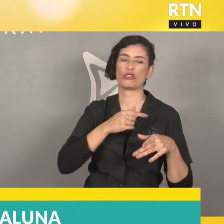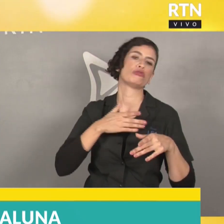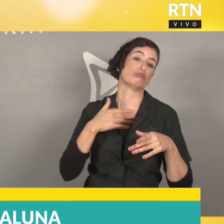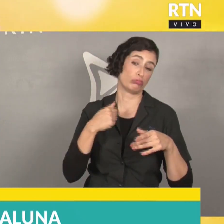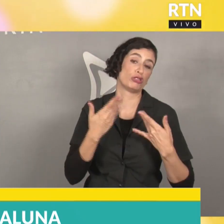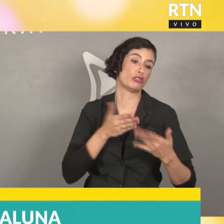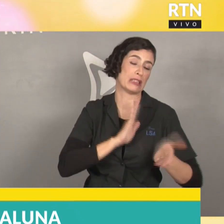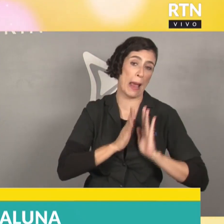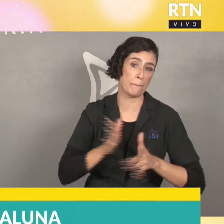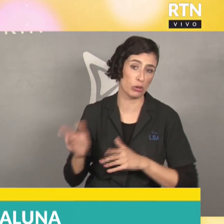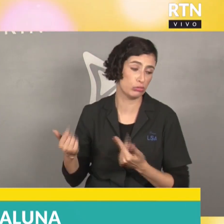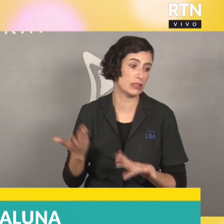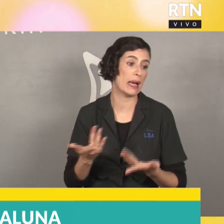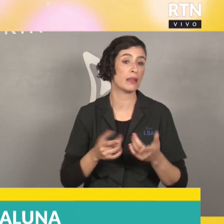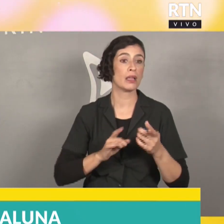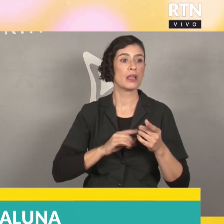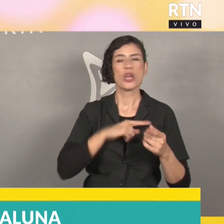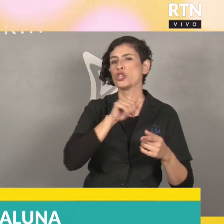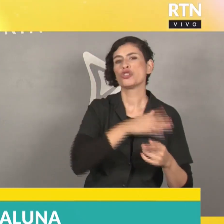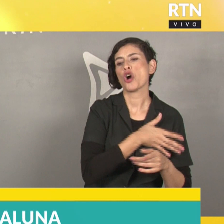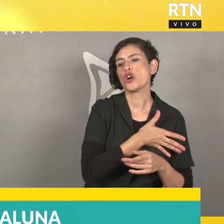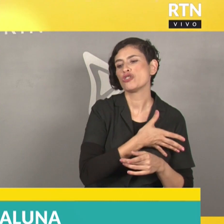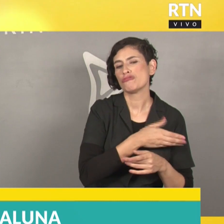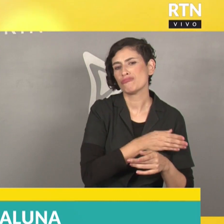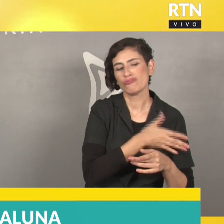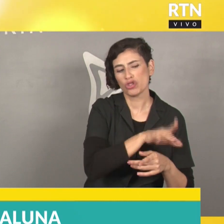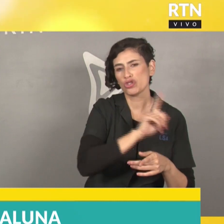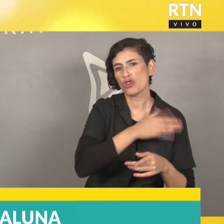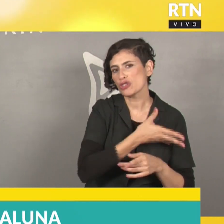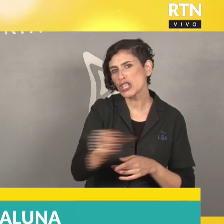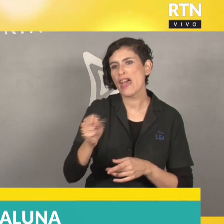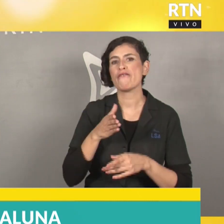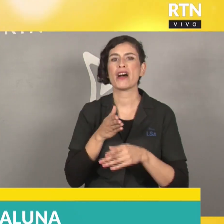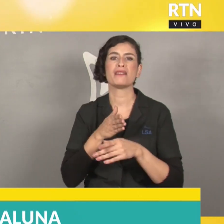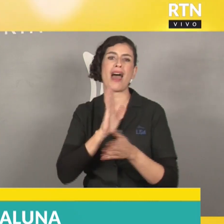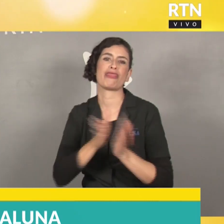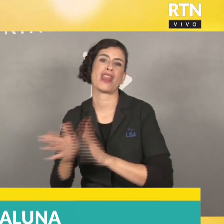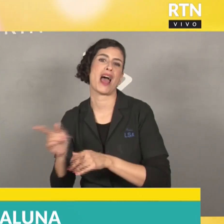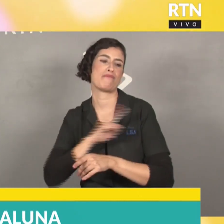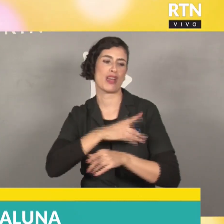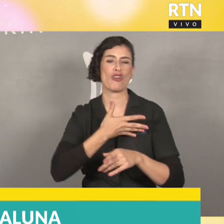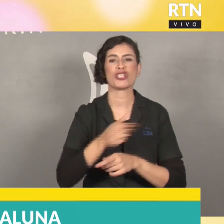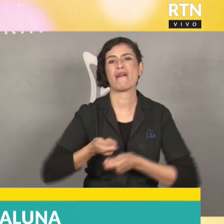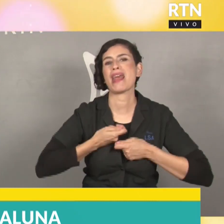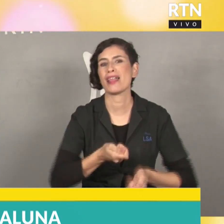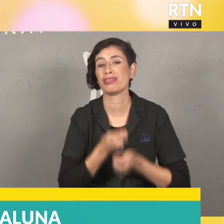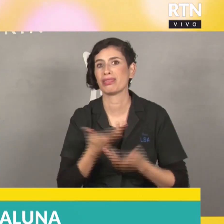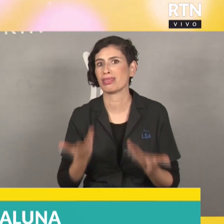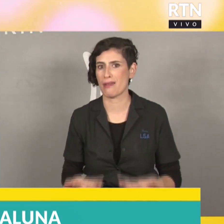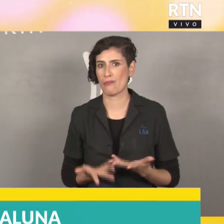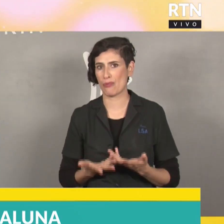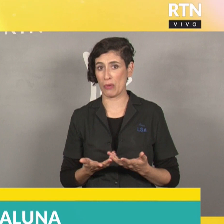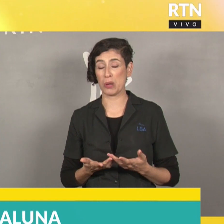como los centros en donde trabajan con chicos con discapacidad, como las sociedades gubernamentales, el problema que tienen es que